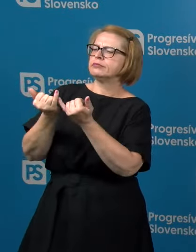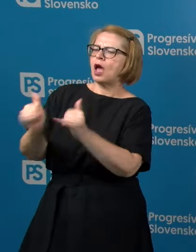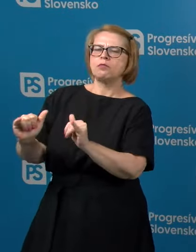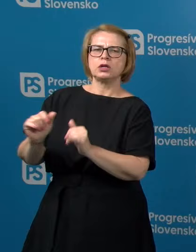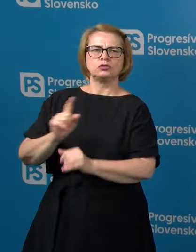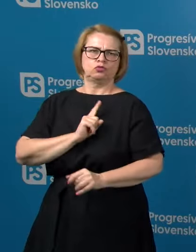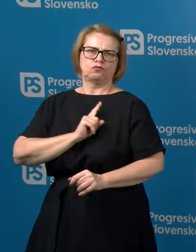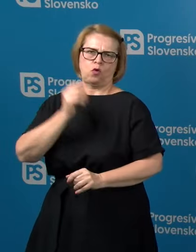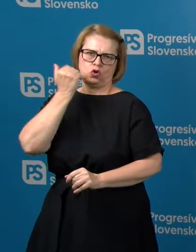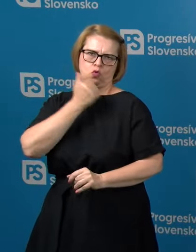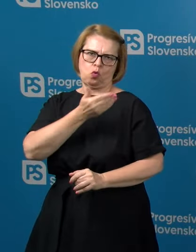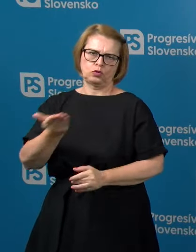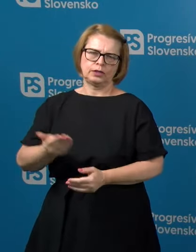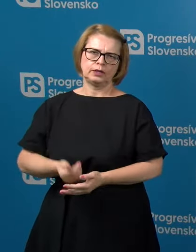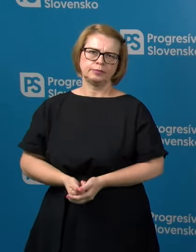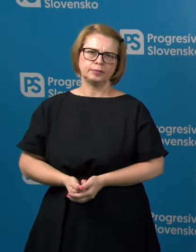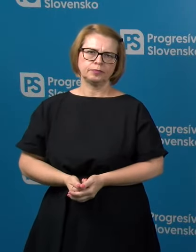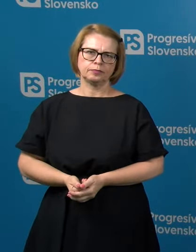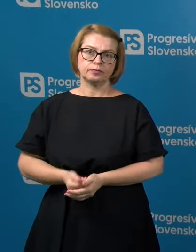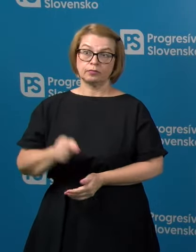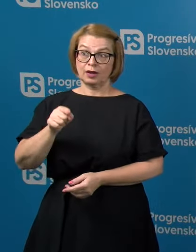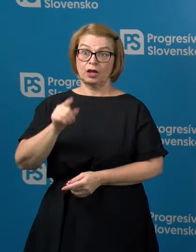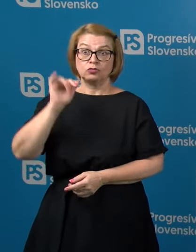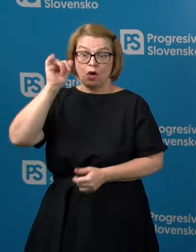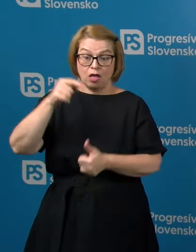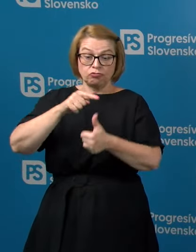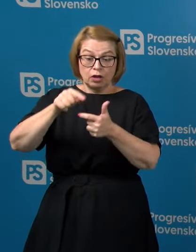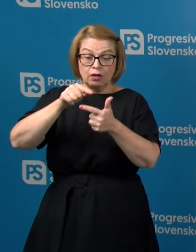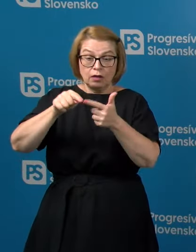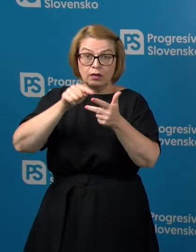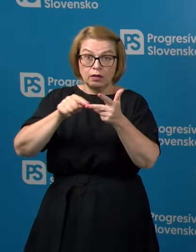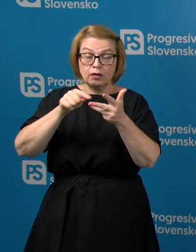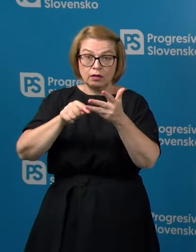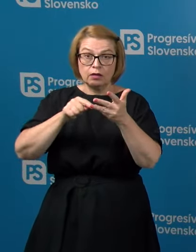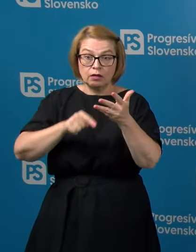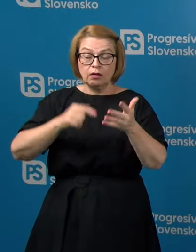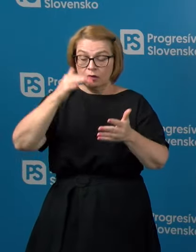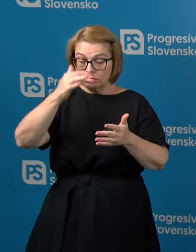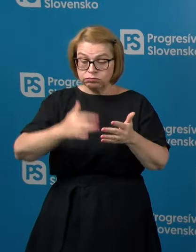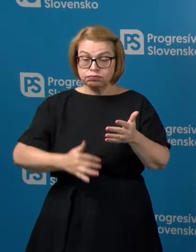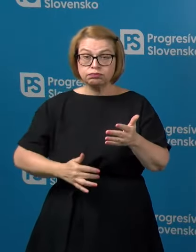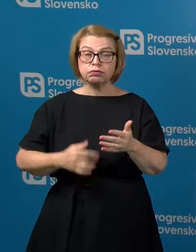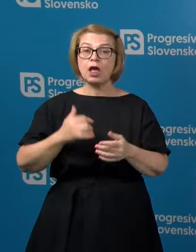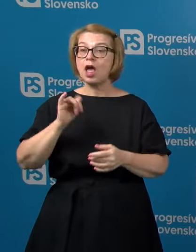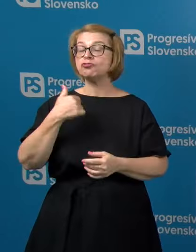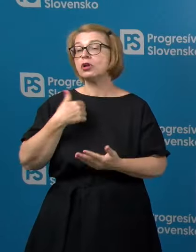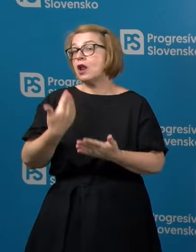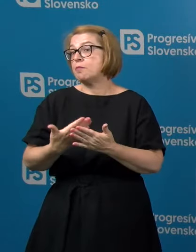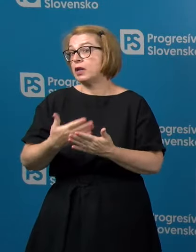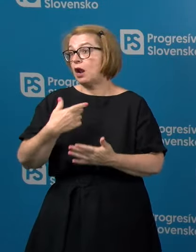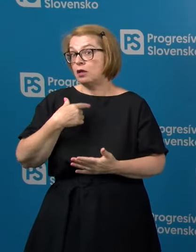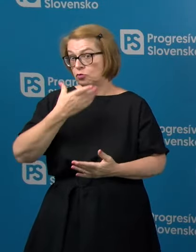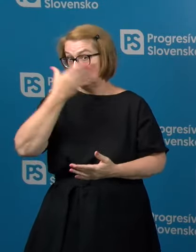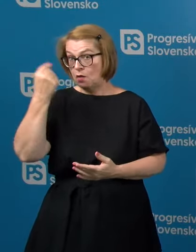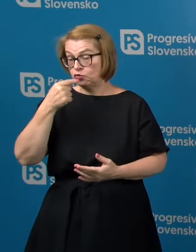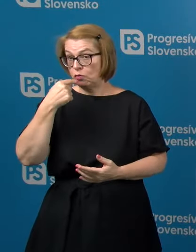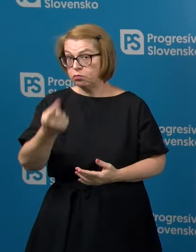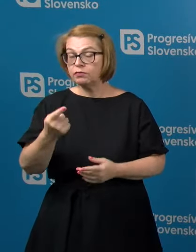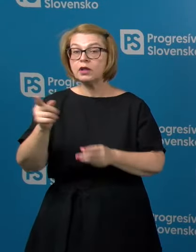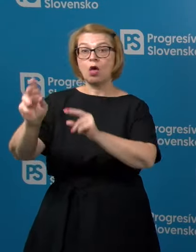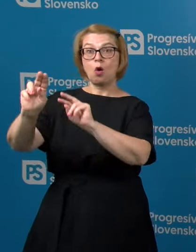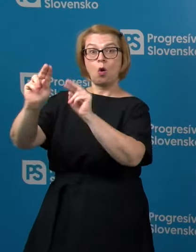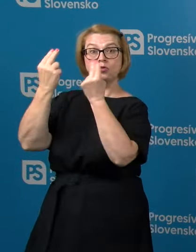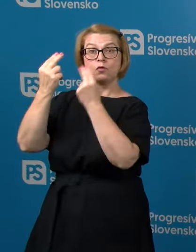ľudí. A to som ešte aj vo výčte toho, čo vládna koalícia urobila za posledné dni, nespomenul napríklad to, že